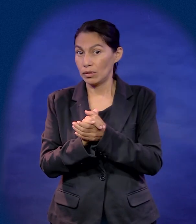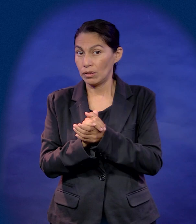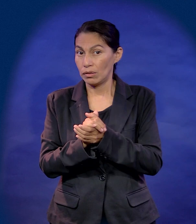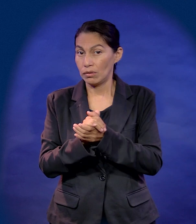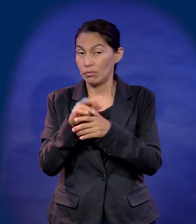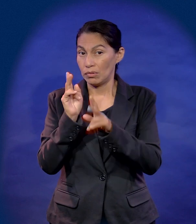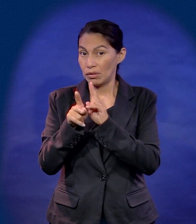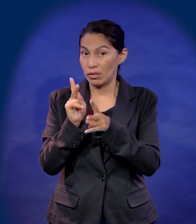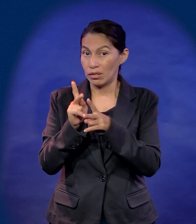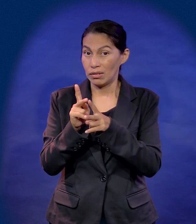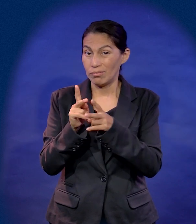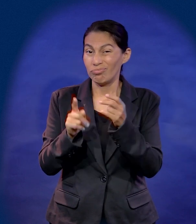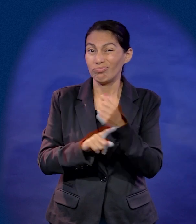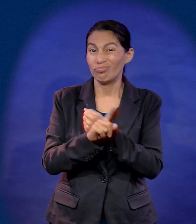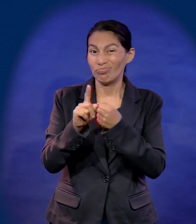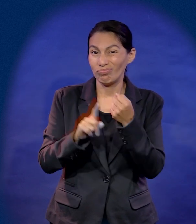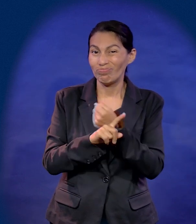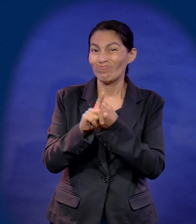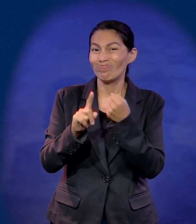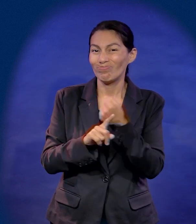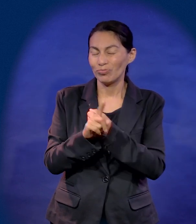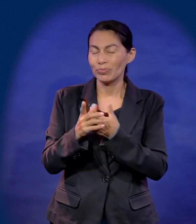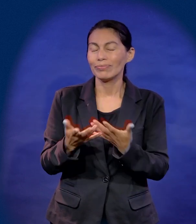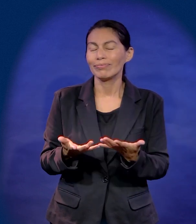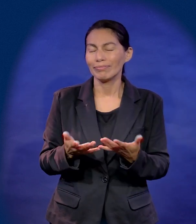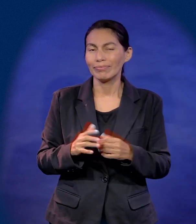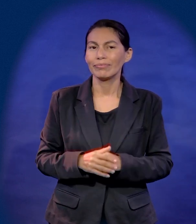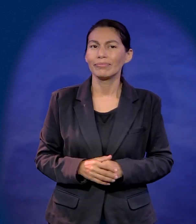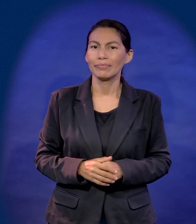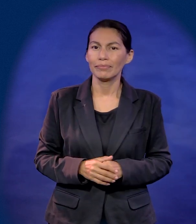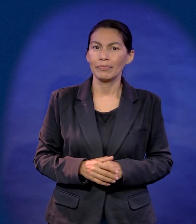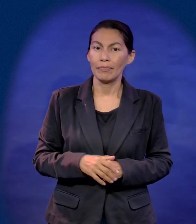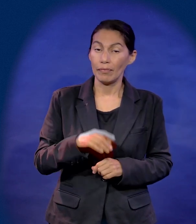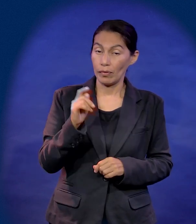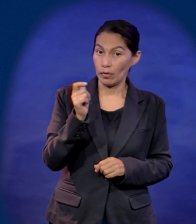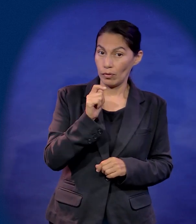todo. Empiezan a hablar ya de casados y entonces se viene el problema.